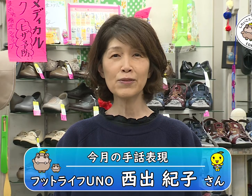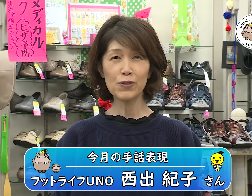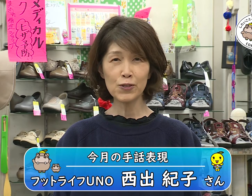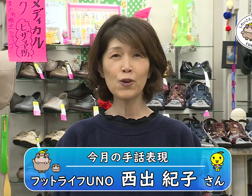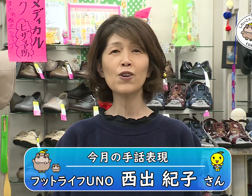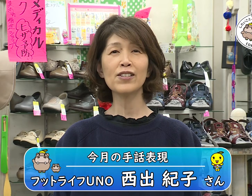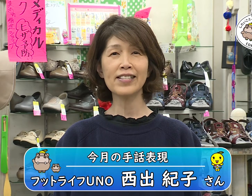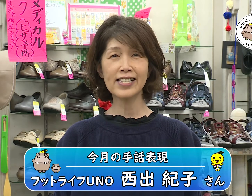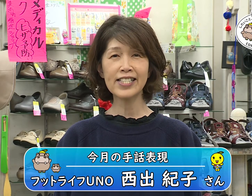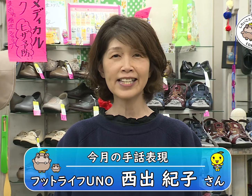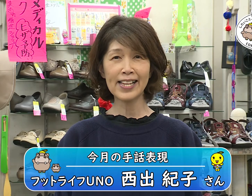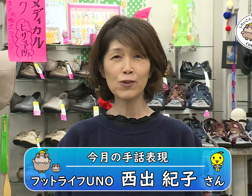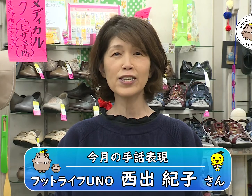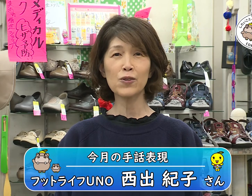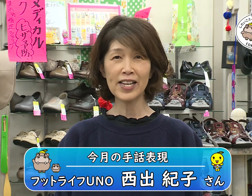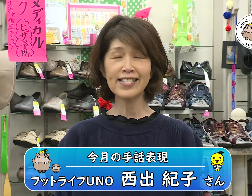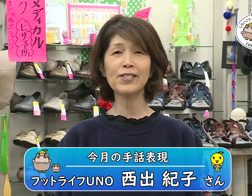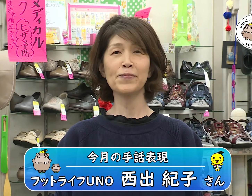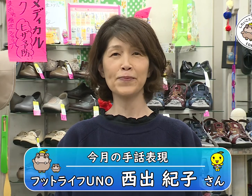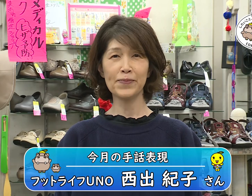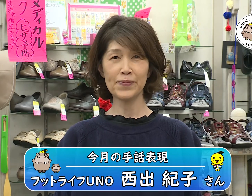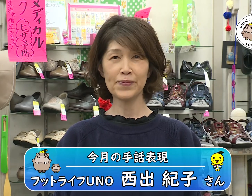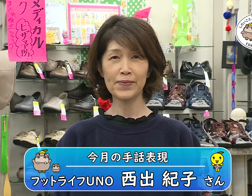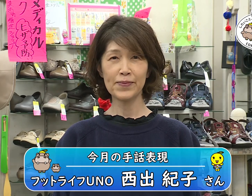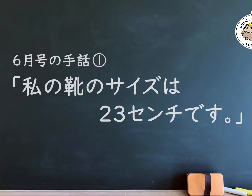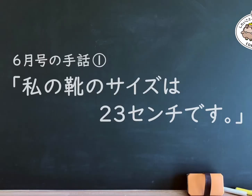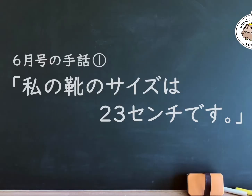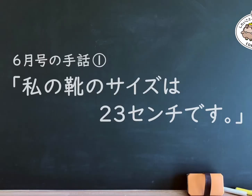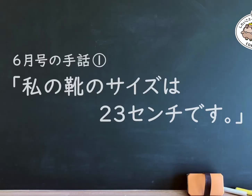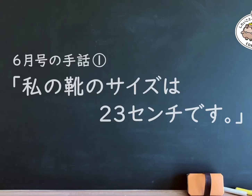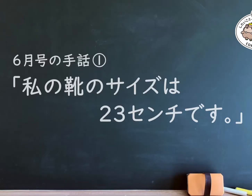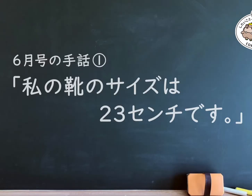ドライ付の西で典子です